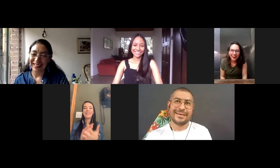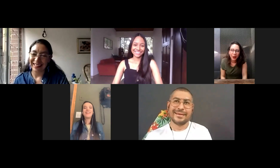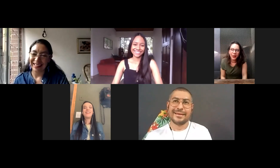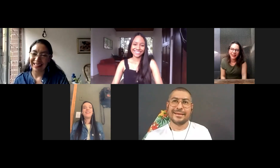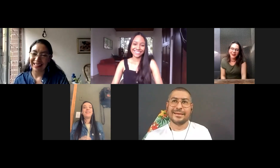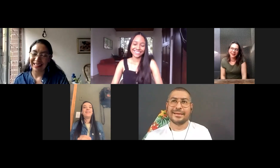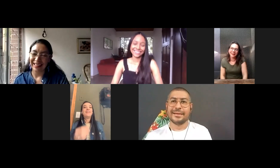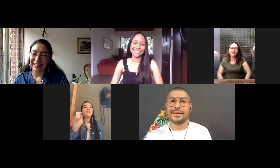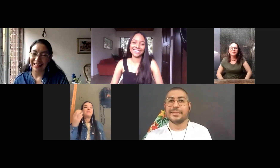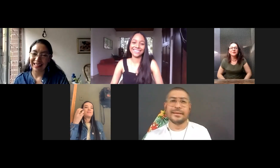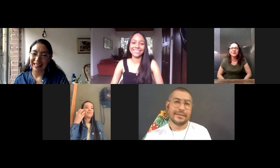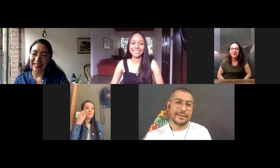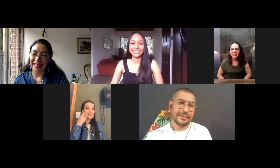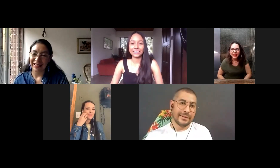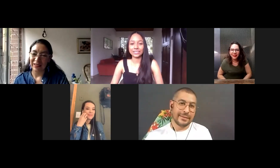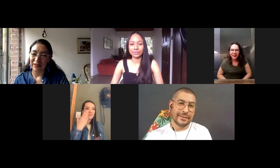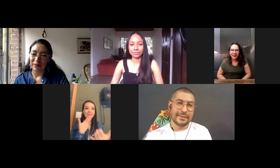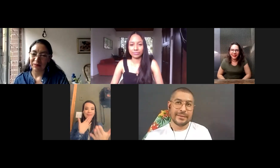Ok.